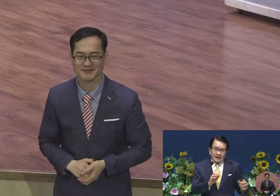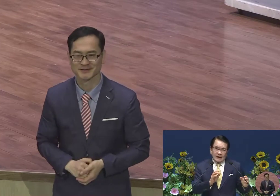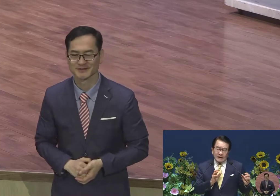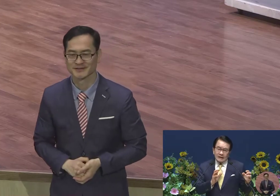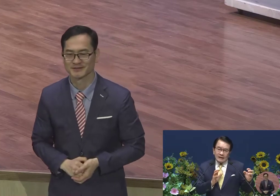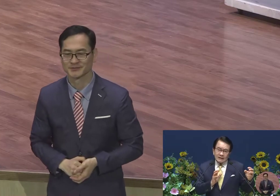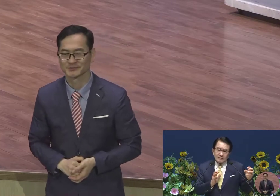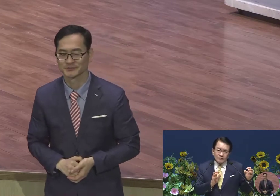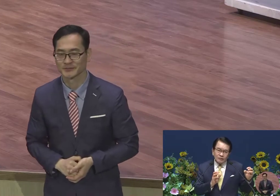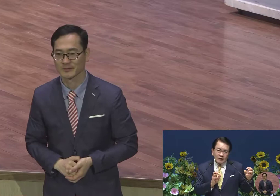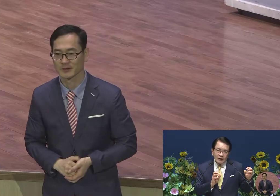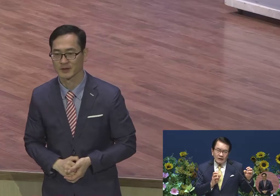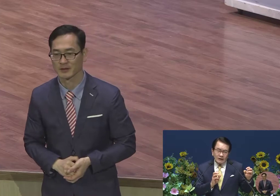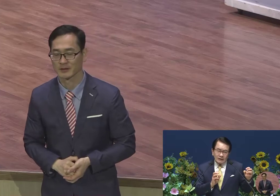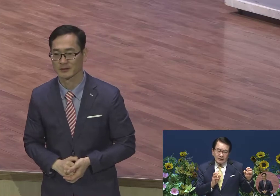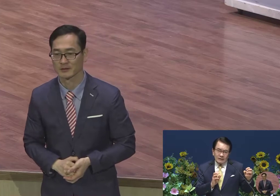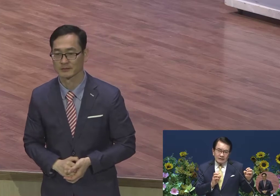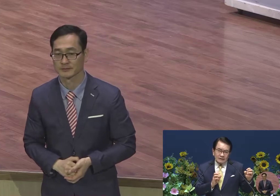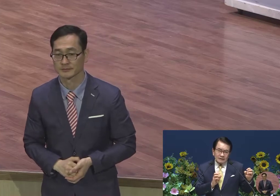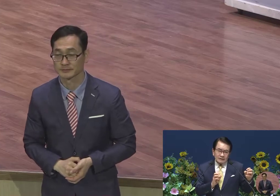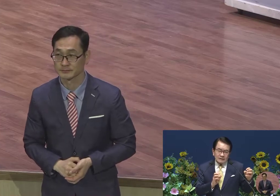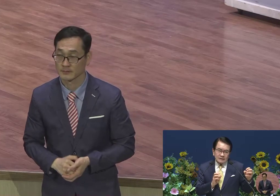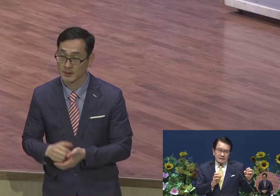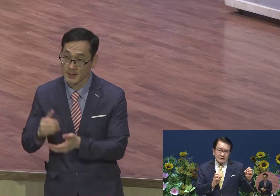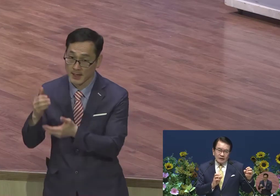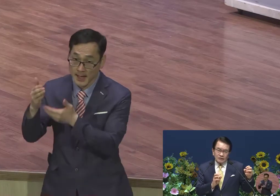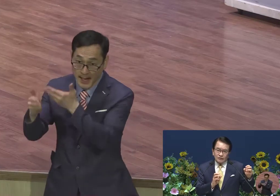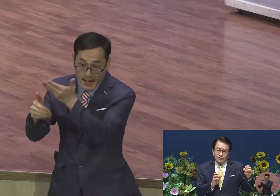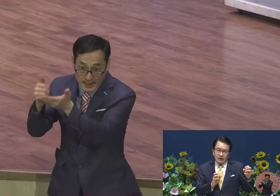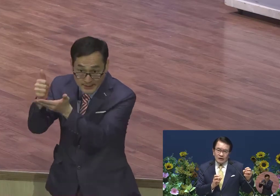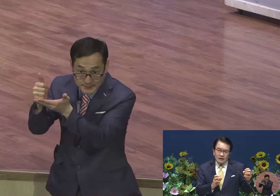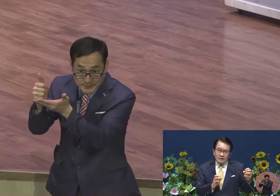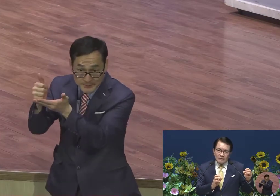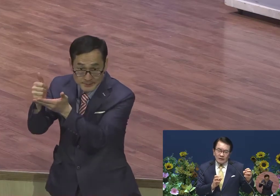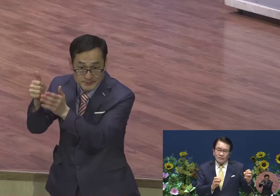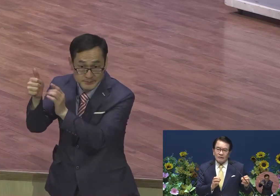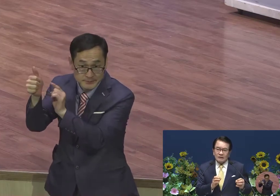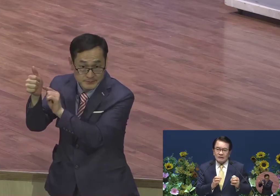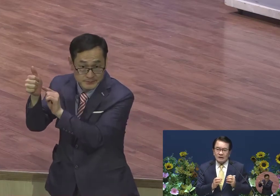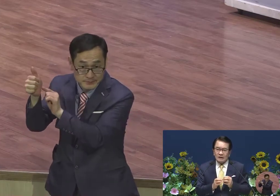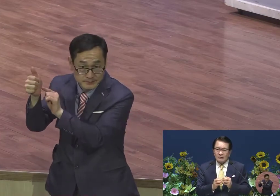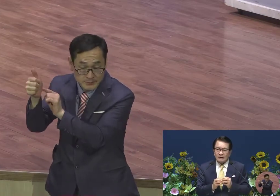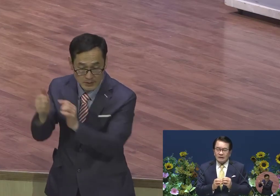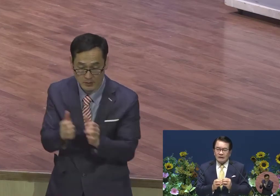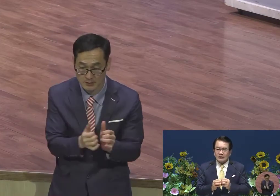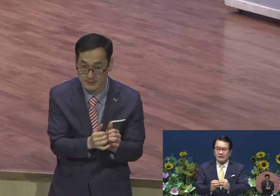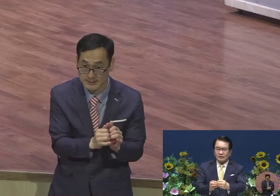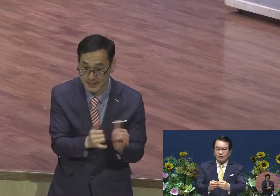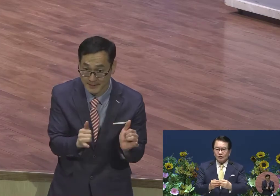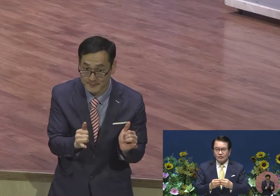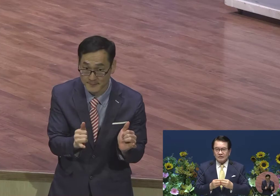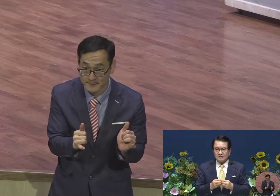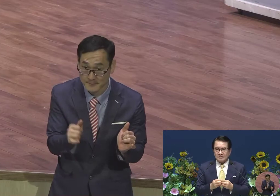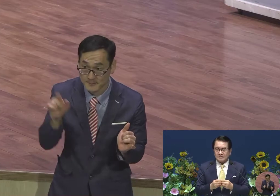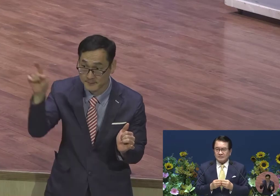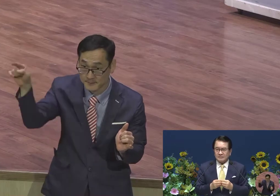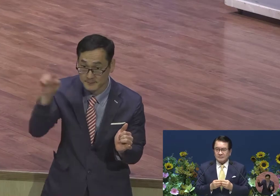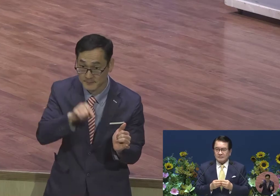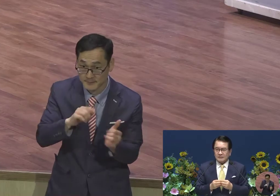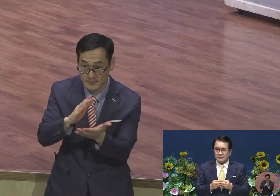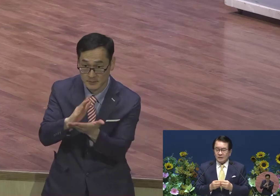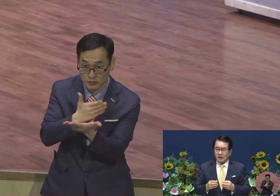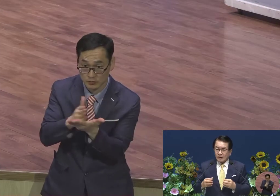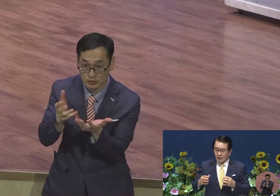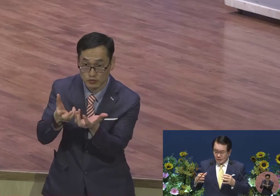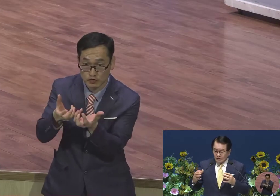그런데 하나님과 창조주 하나님하고 인간과의 구분점이 있어요.